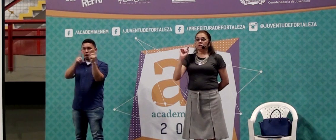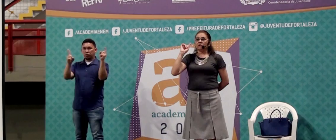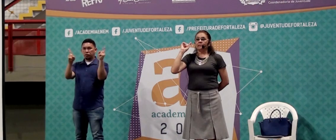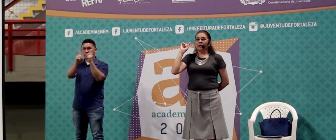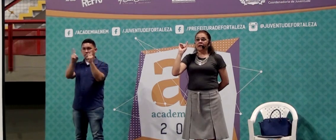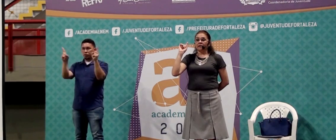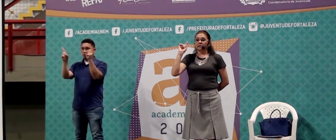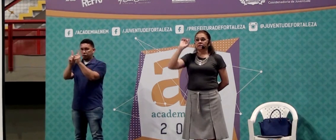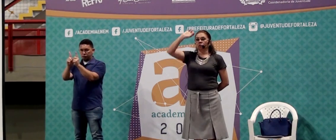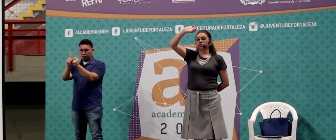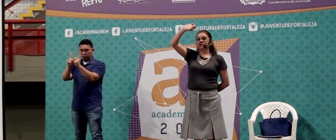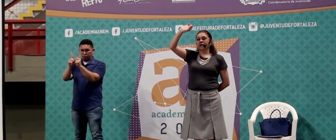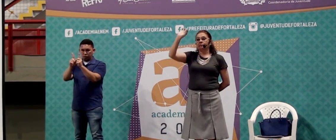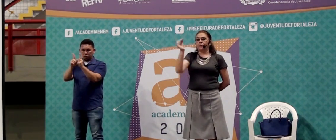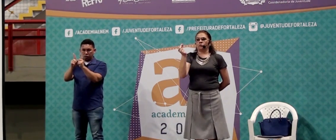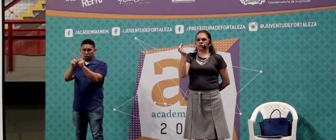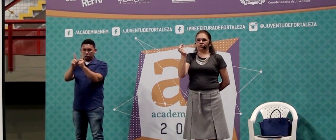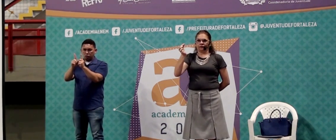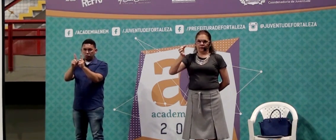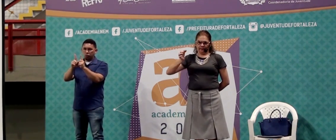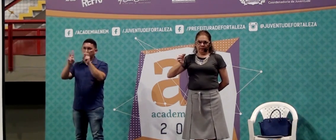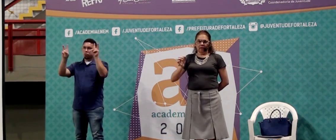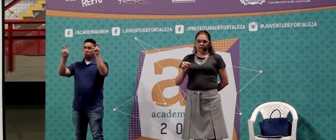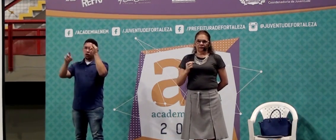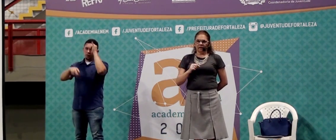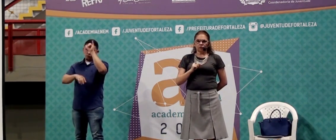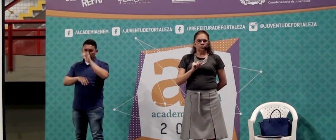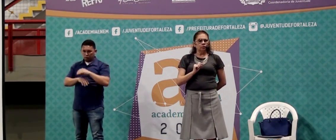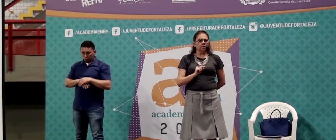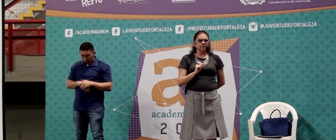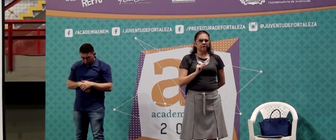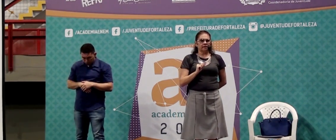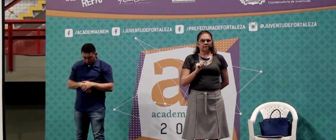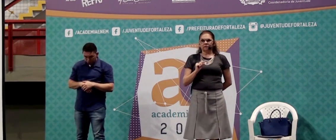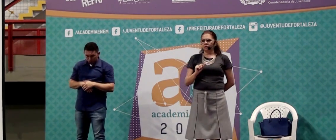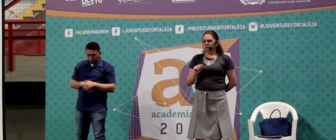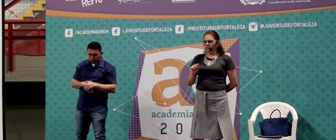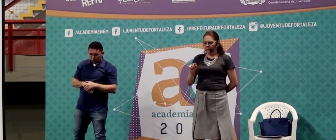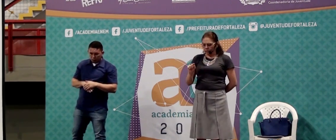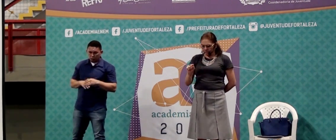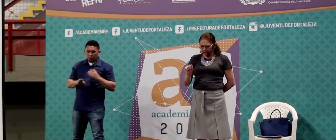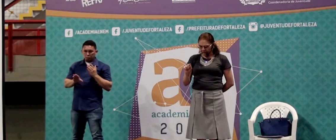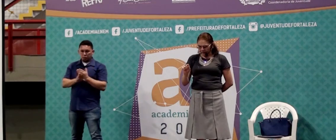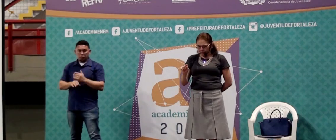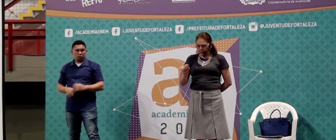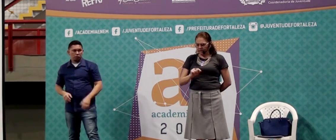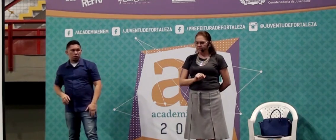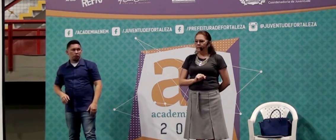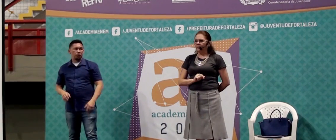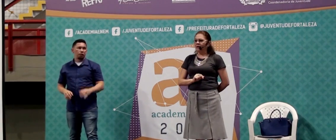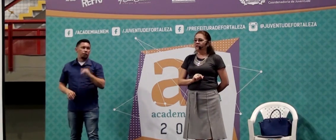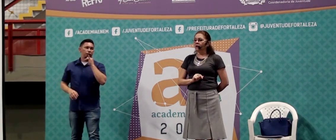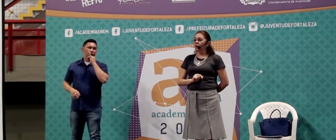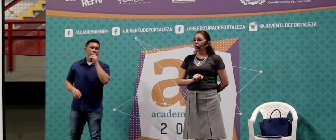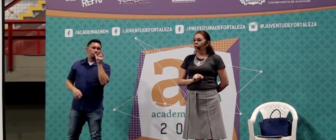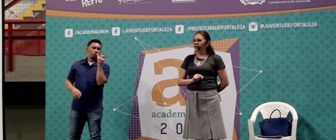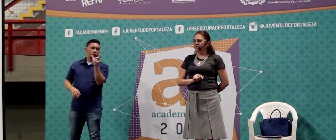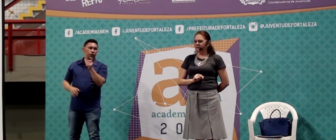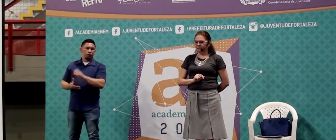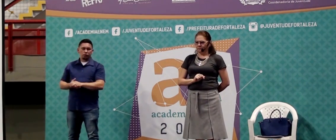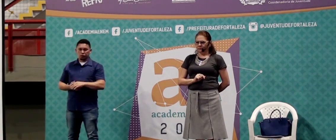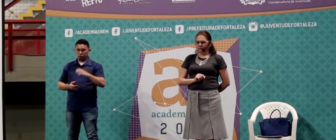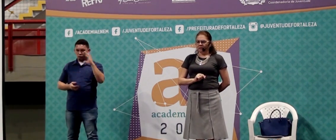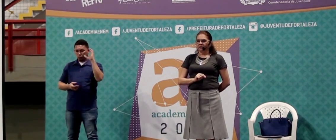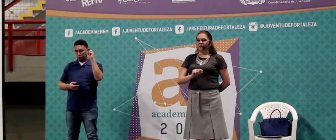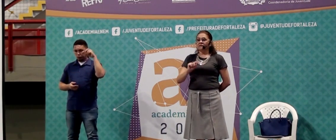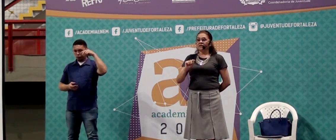siglas, jamais use apóstrofo. Eu vejo muitas redações, o aluno escrevendo, por exemplo, a palavra